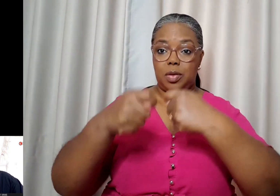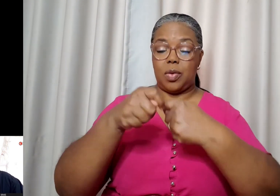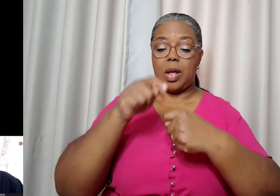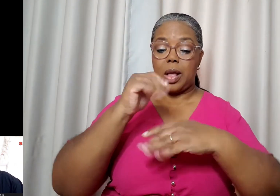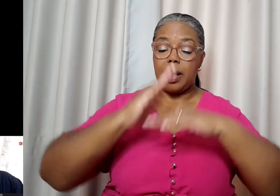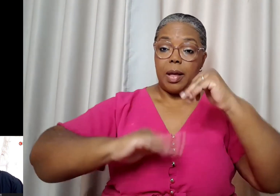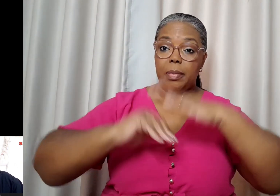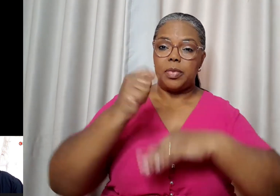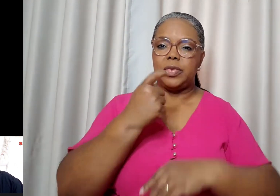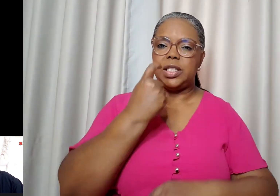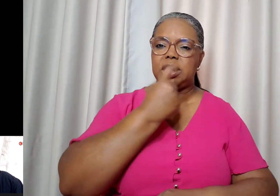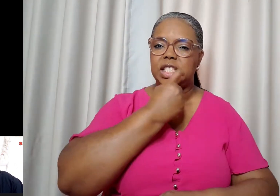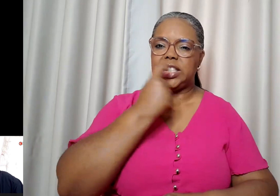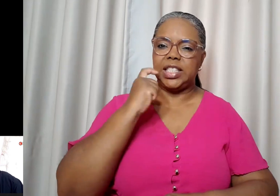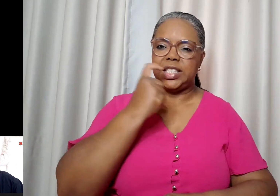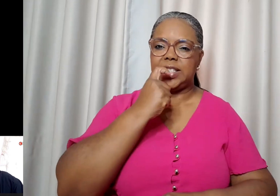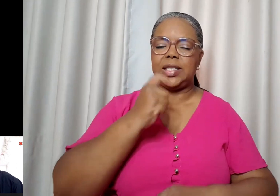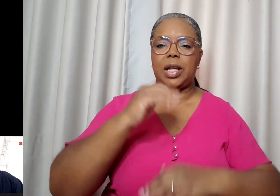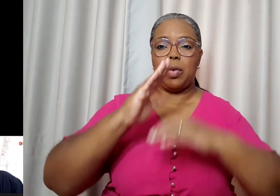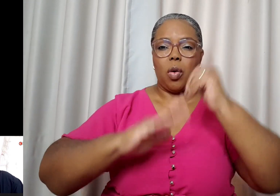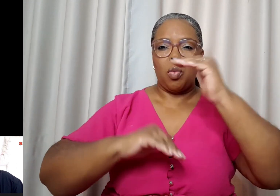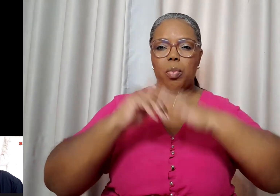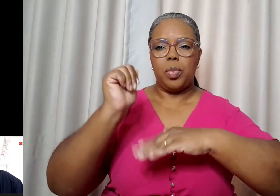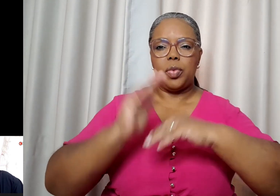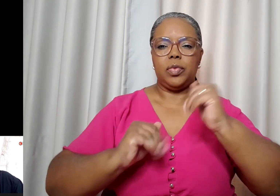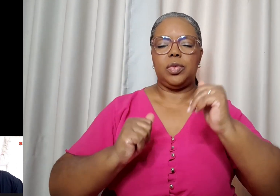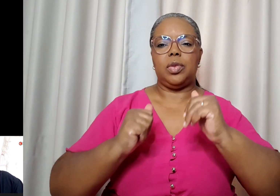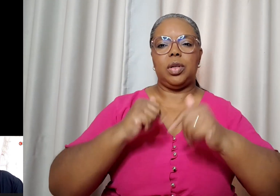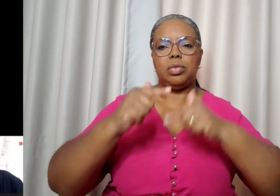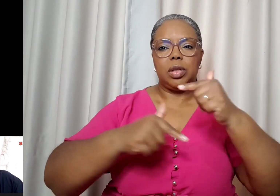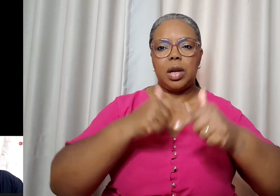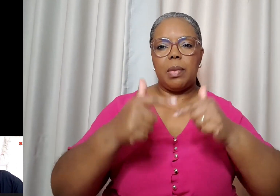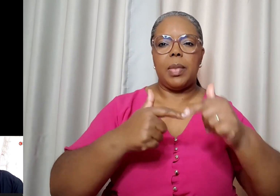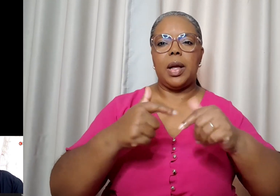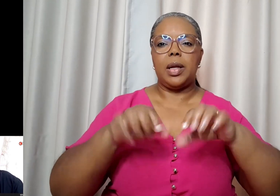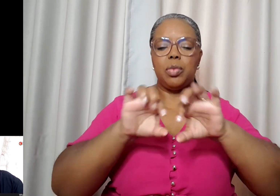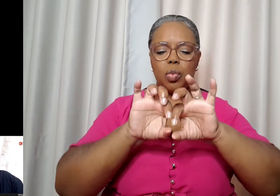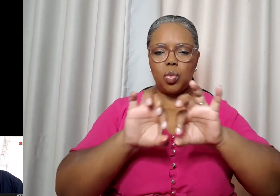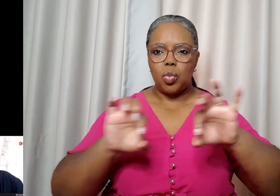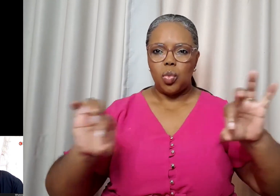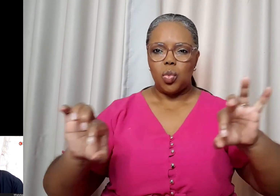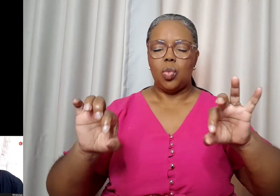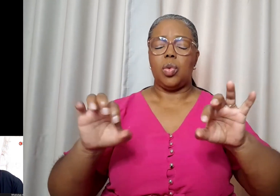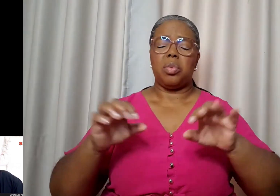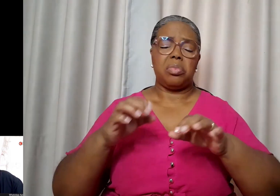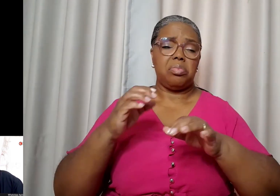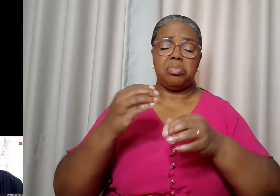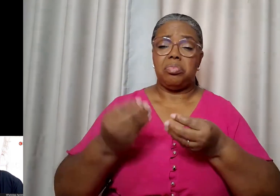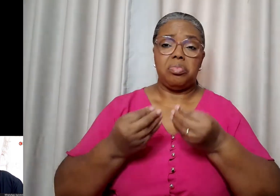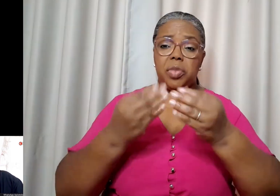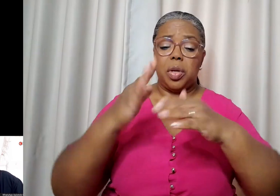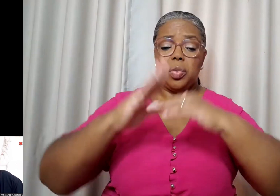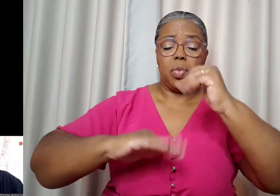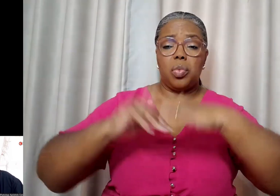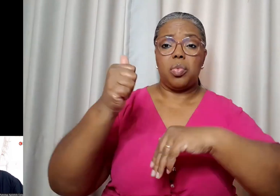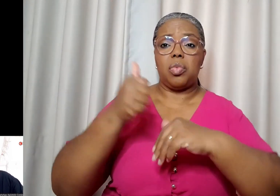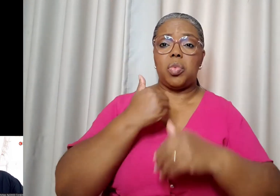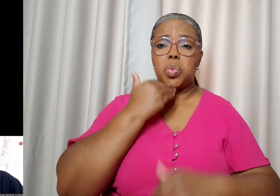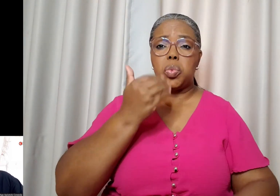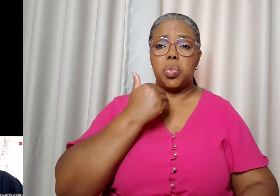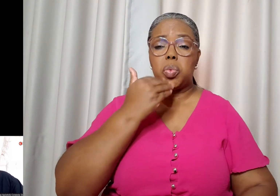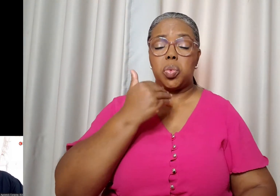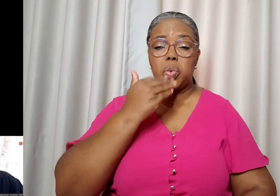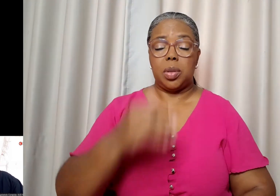um encanador, ele não te deu esse dom, essa aptidão à toa. É